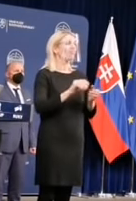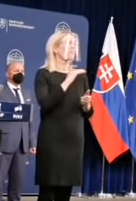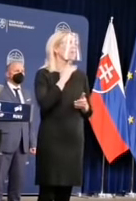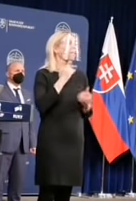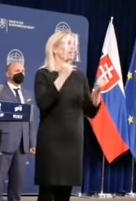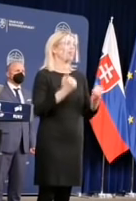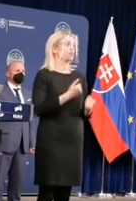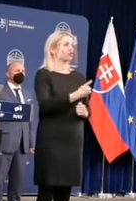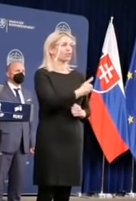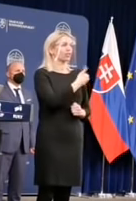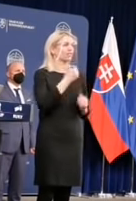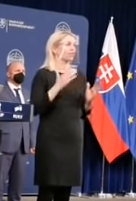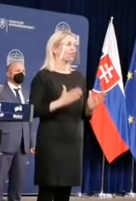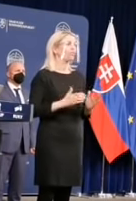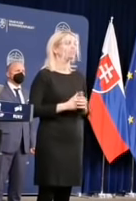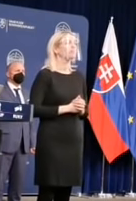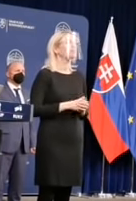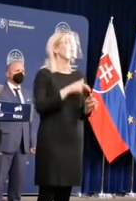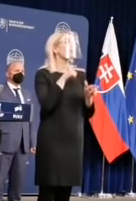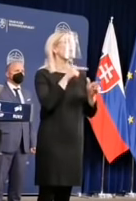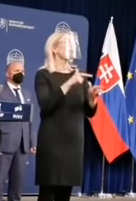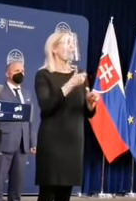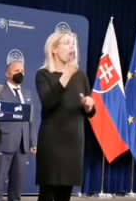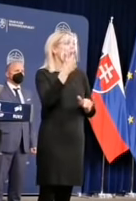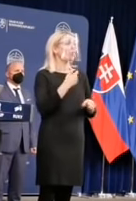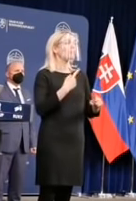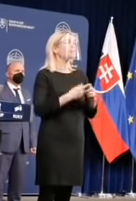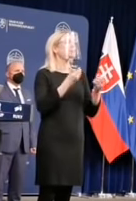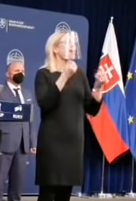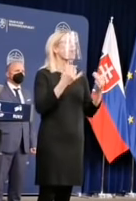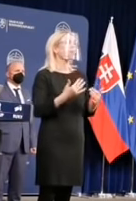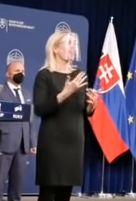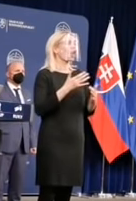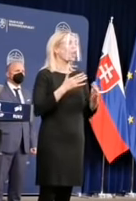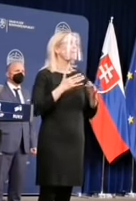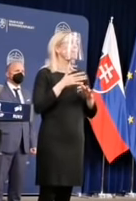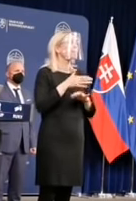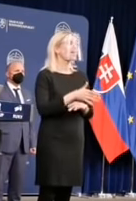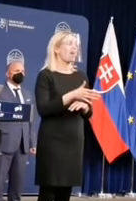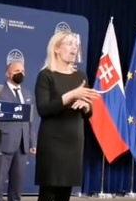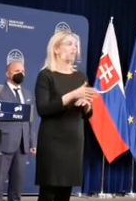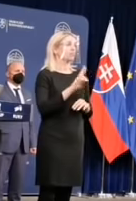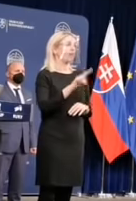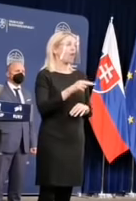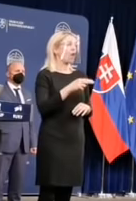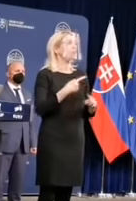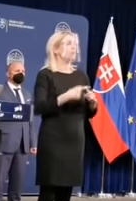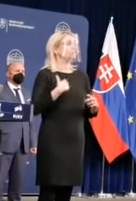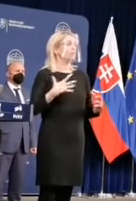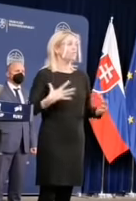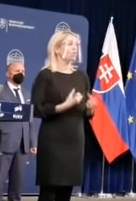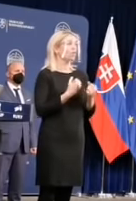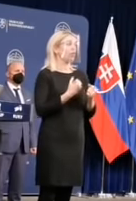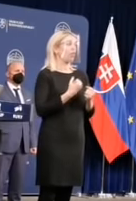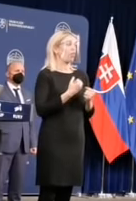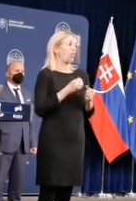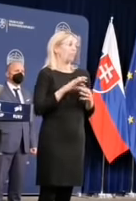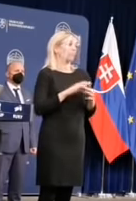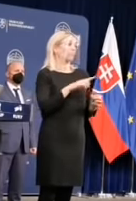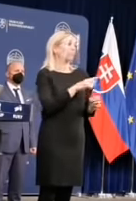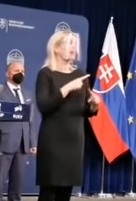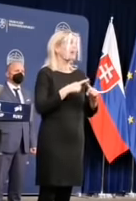rok. Na podporu ľudí a ekonomiky sme investovali miliardy eur a podarilo sa nám napriek kríze dosiahnuť